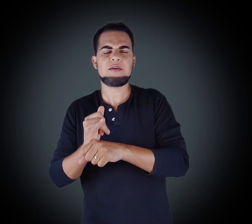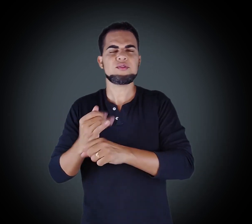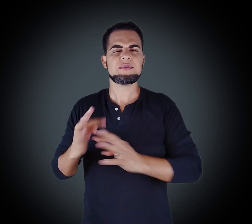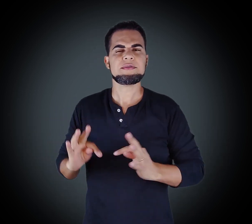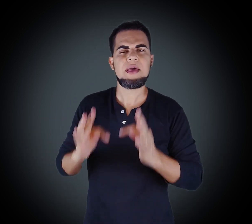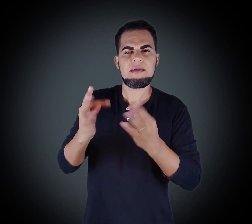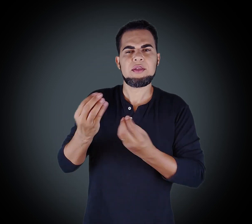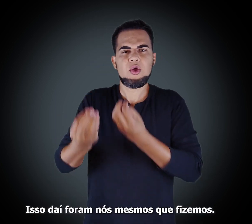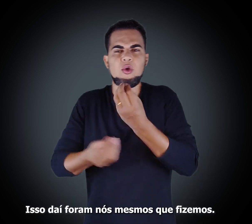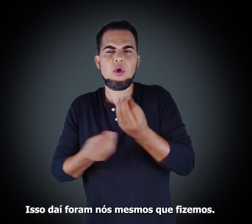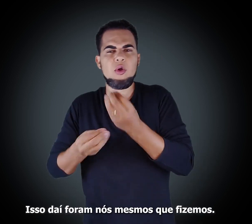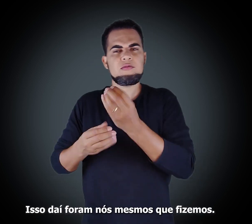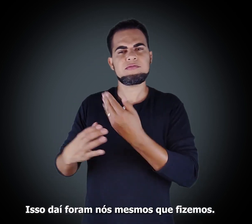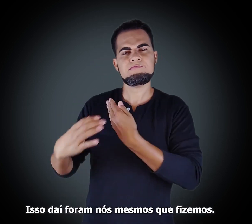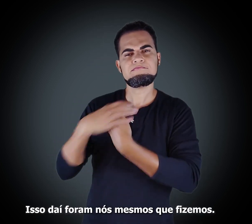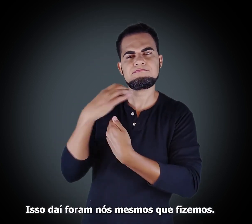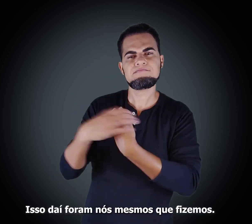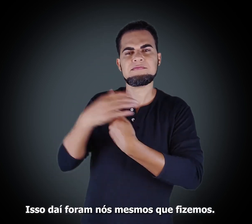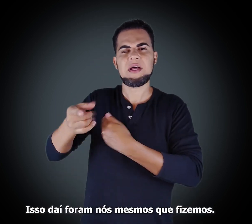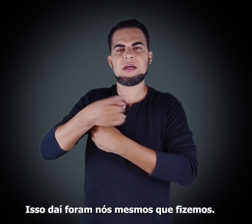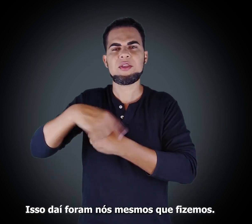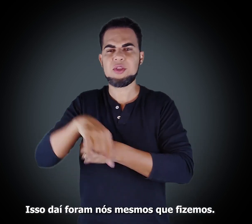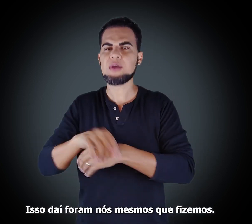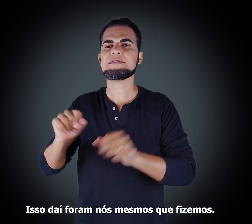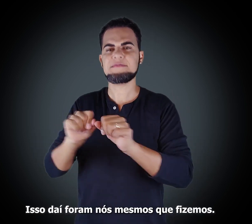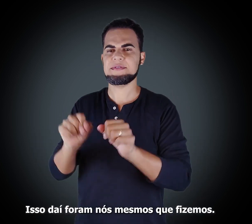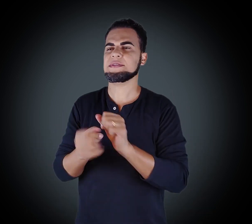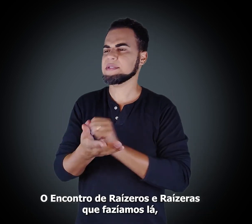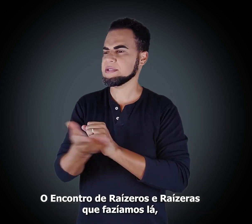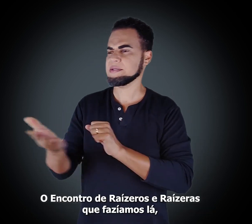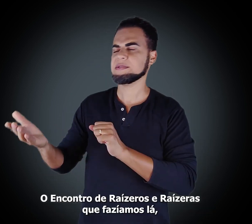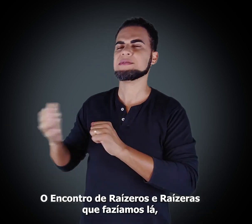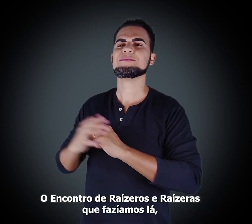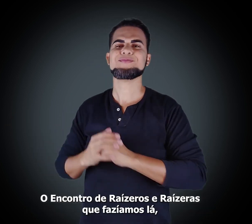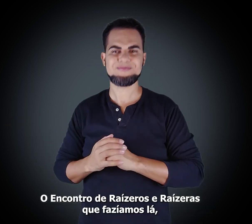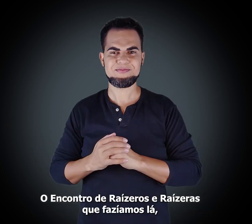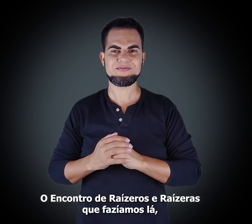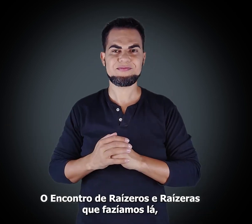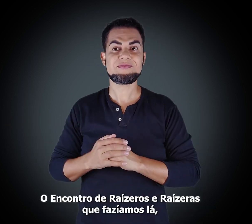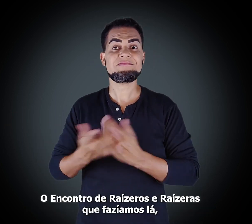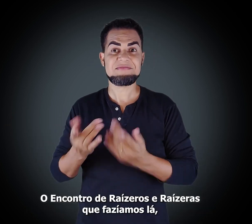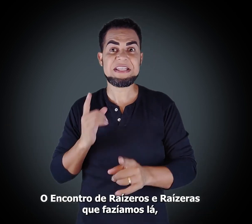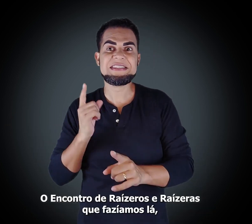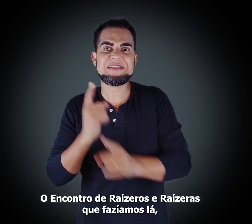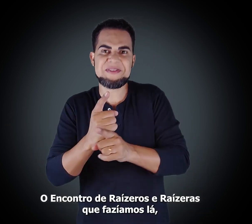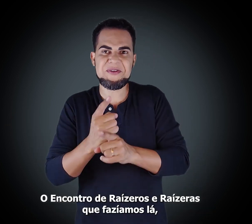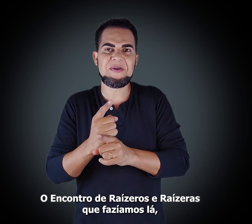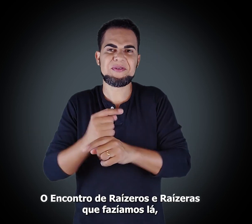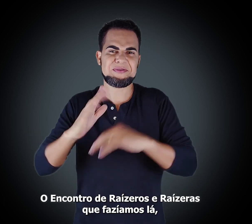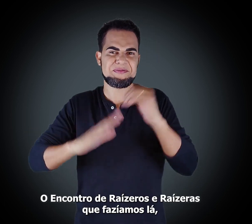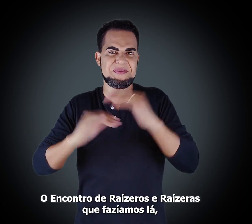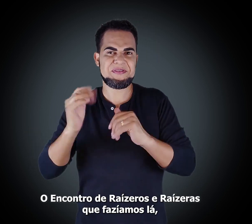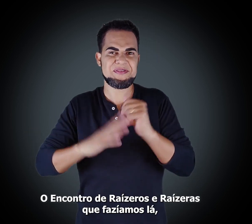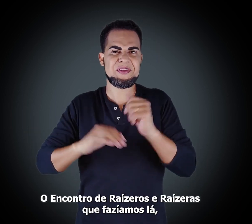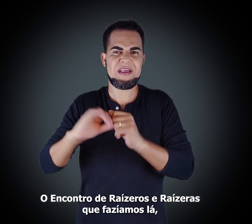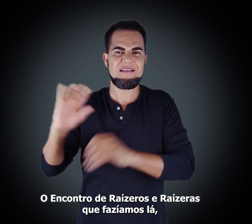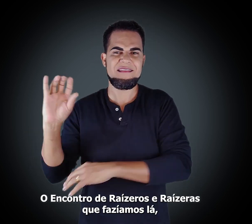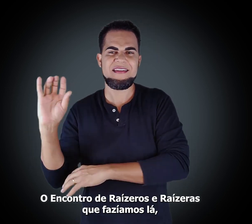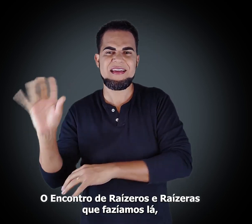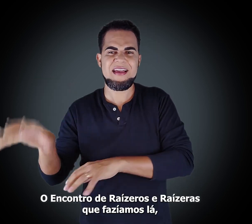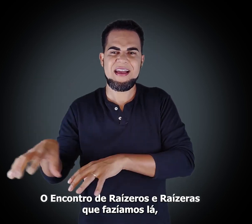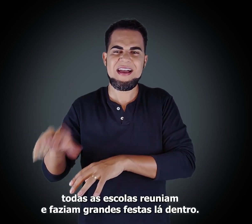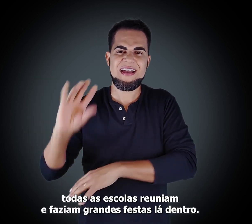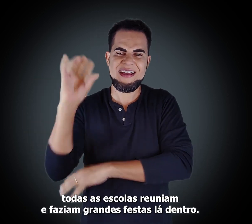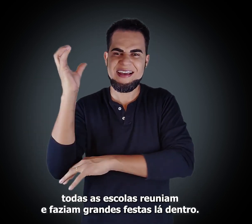técnica. Isso aí foi nós mesmos que fizemos. O encontro, né, de raizeiras e raizeiros que